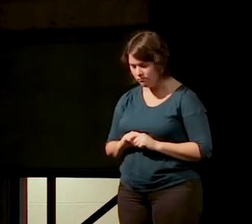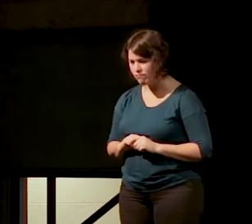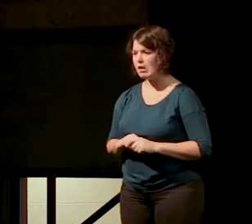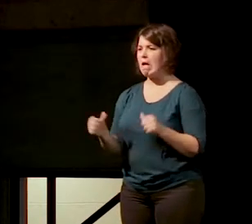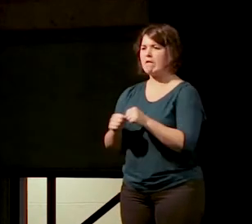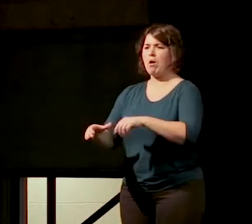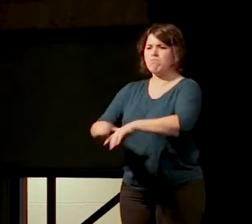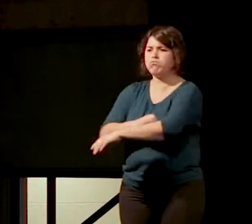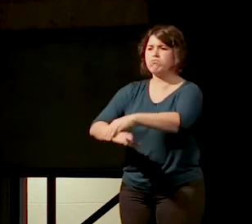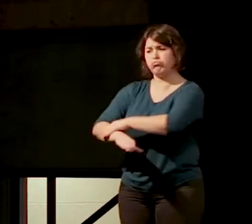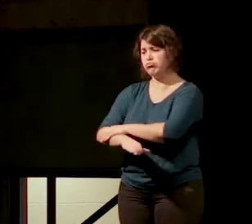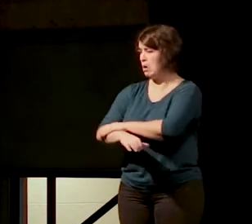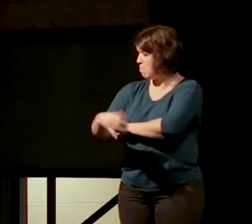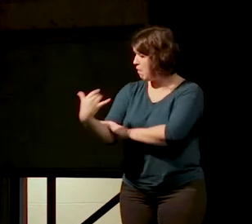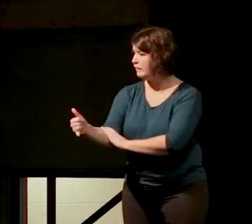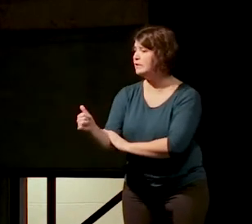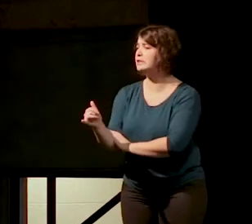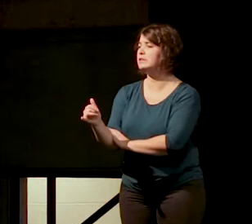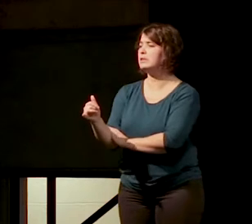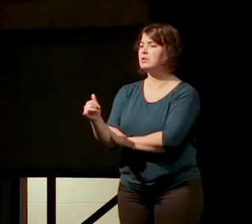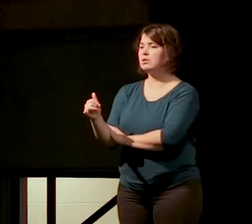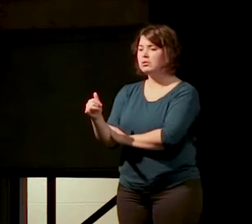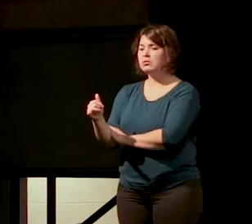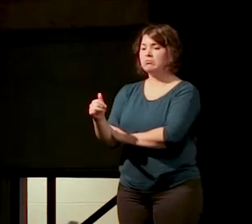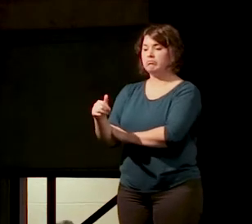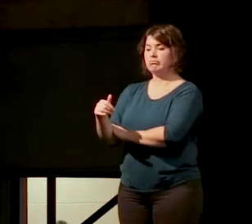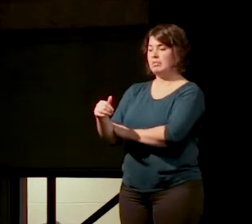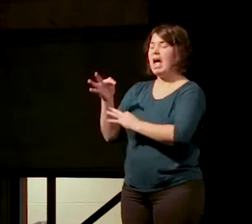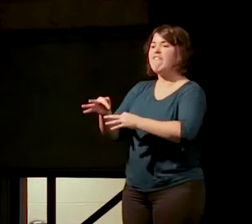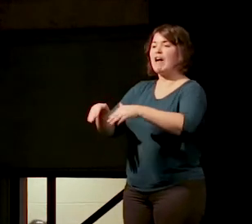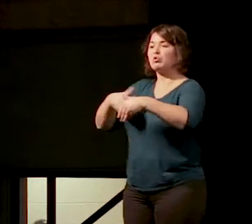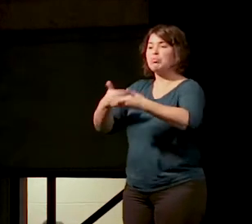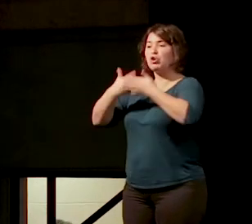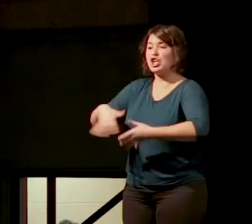les manches, elles le sont toujours d'ailleurs. 15% d'économie sur les charges de